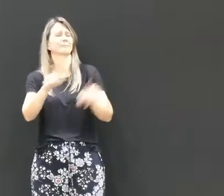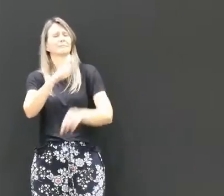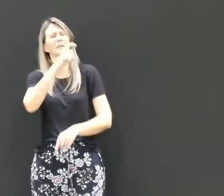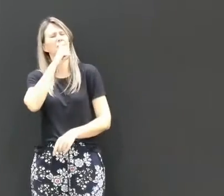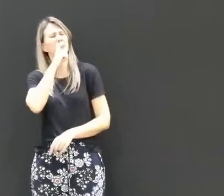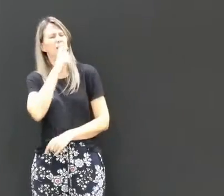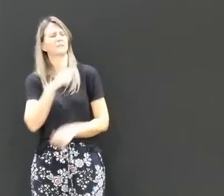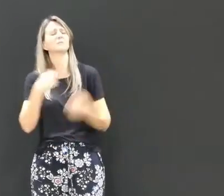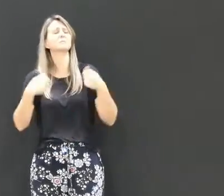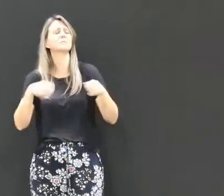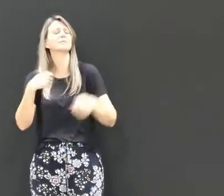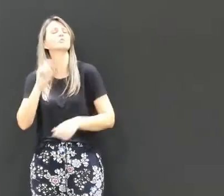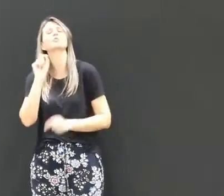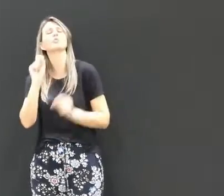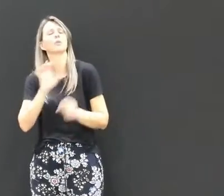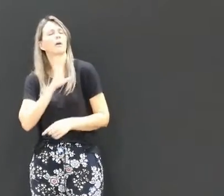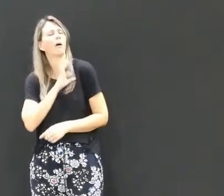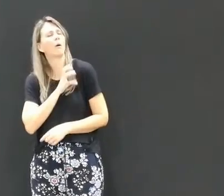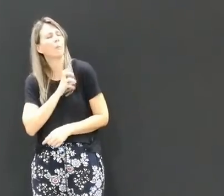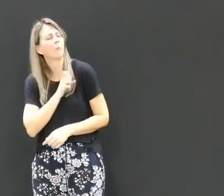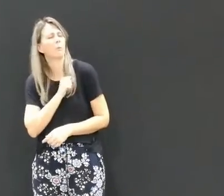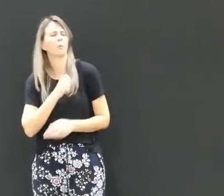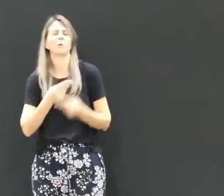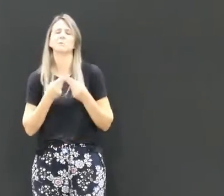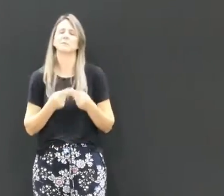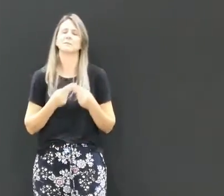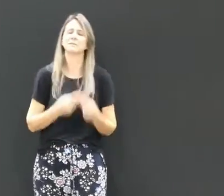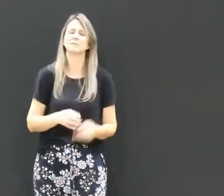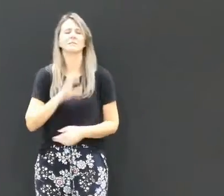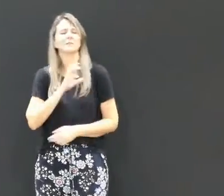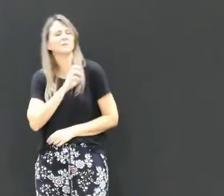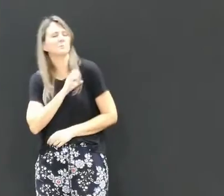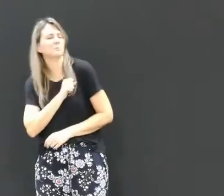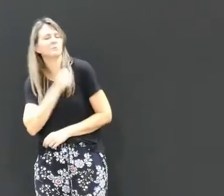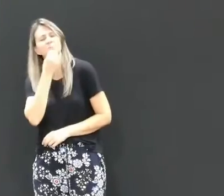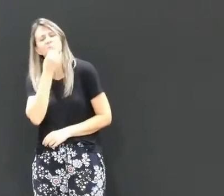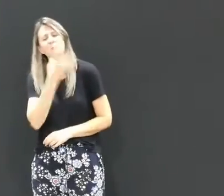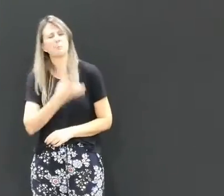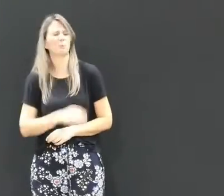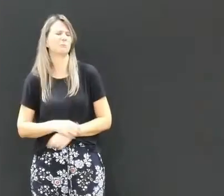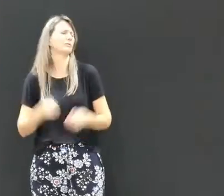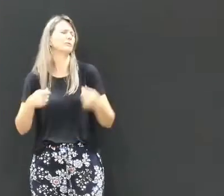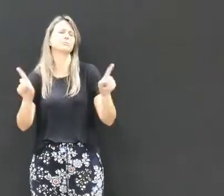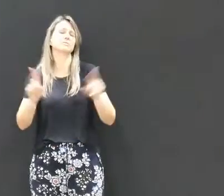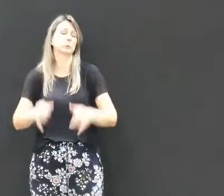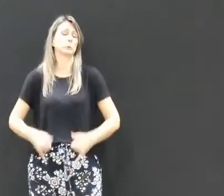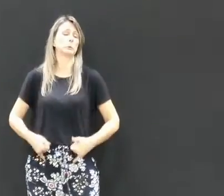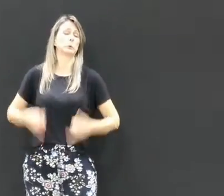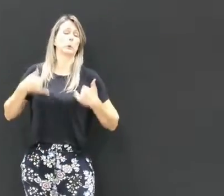ter aprendido a tua palavra, Senhor, a ignorar, Pai, a inveja, a fofoca, a mentira, mas a